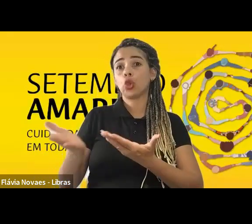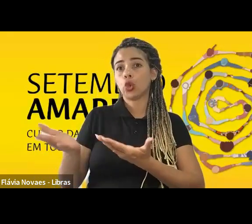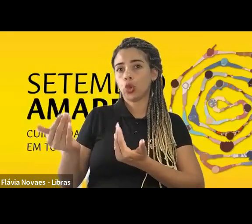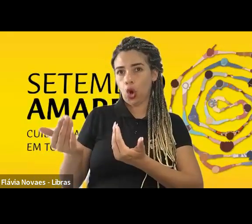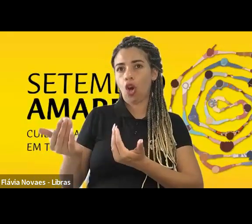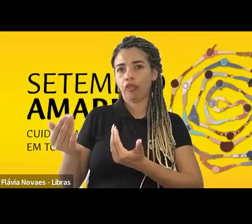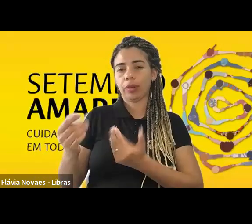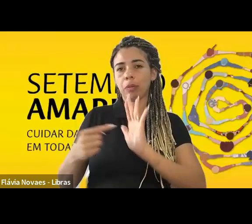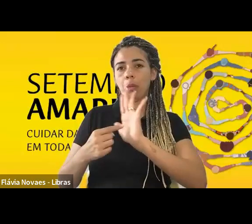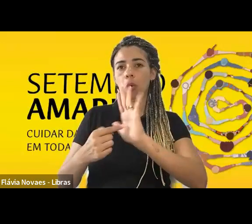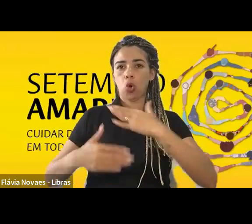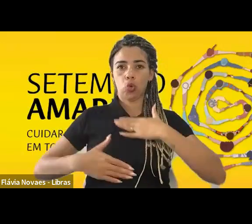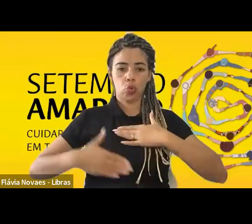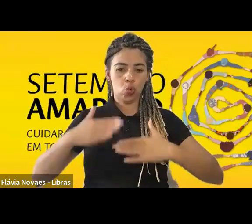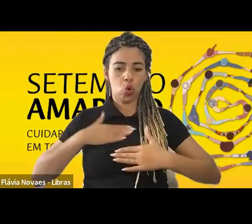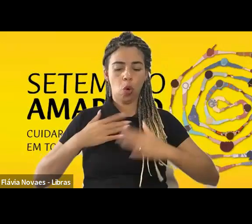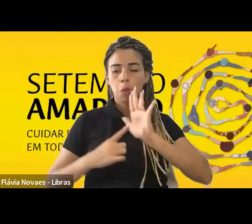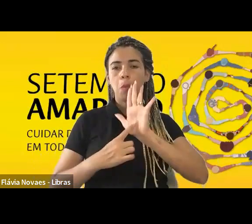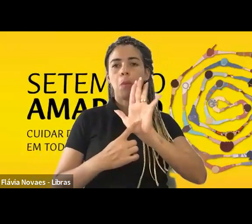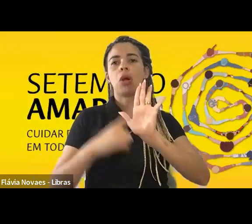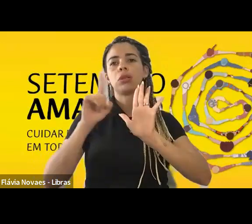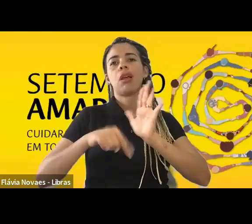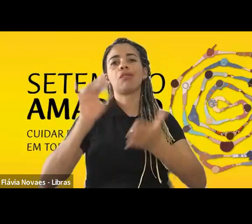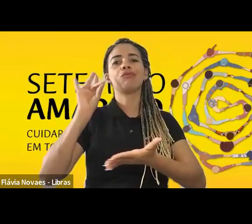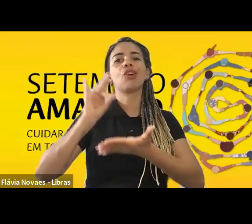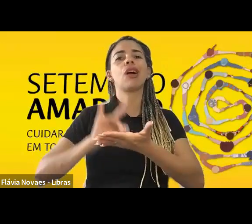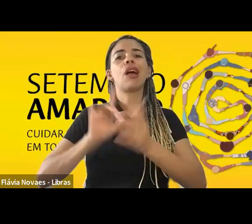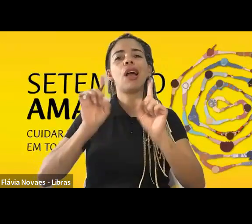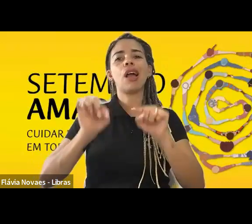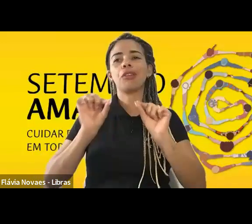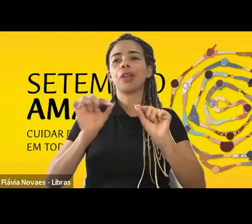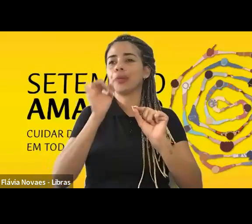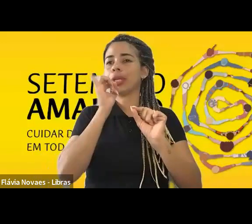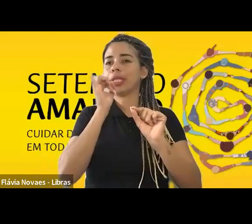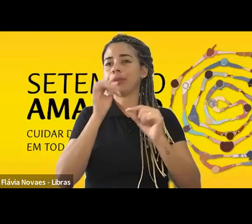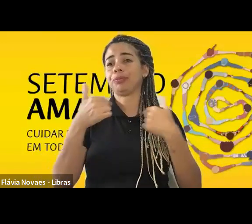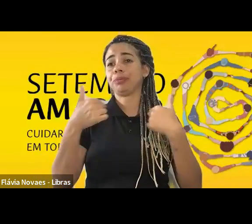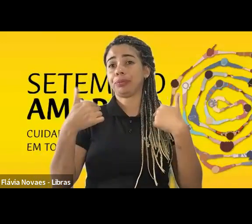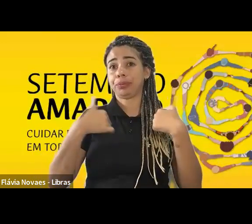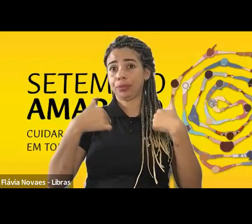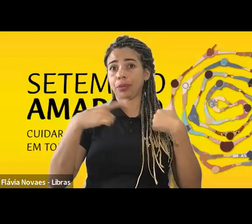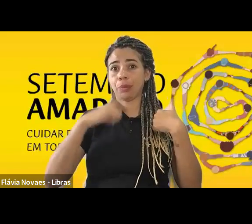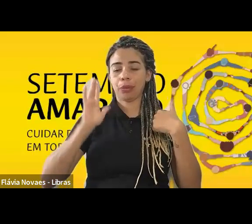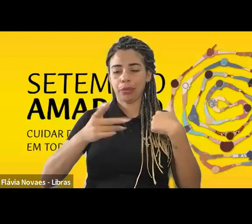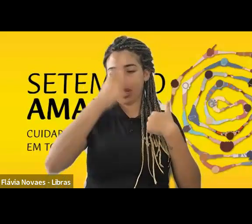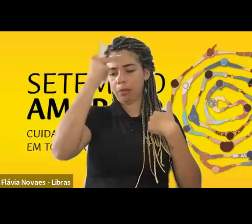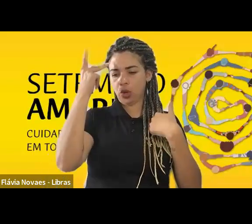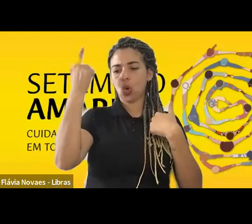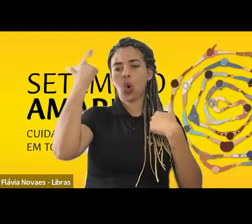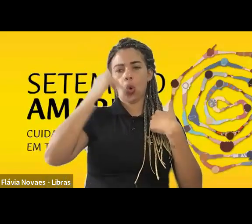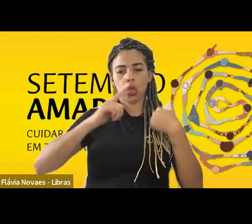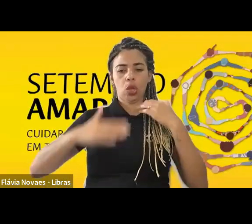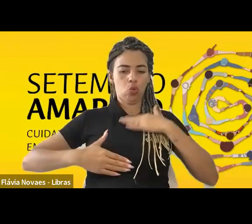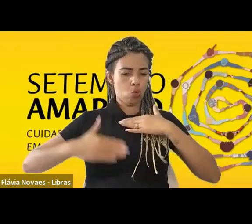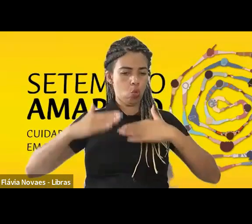do corpo talvez seja o elemento mais concreto para a gente. Ora, eu tenho um sujeito com um desenvolvimento corporal